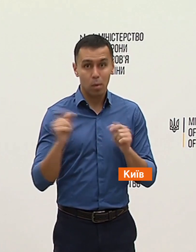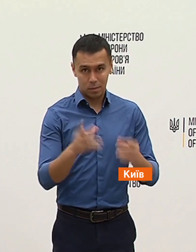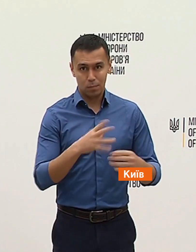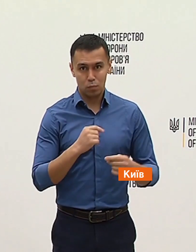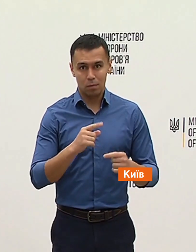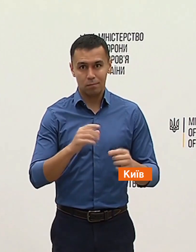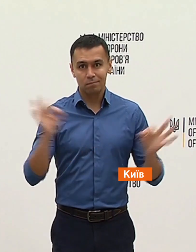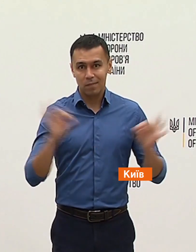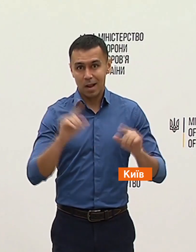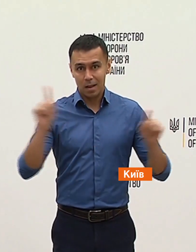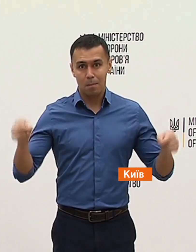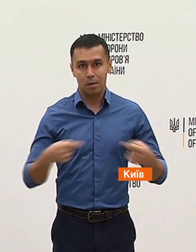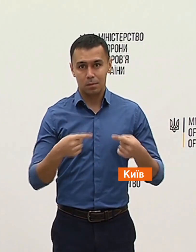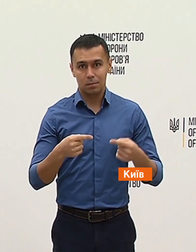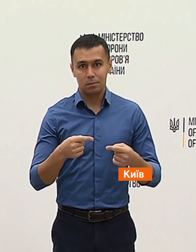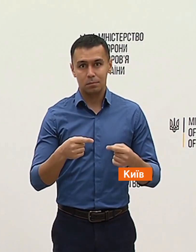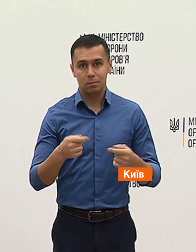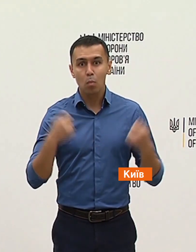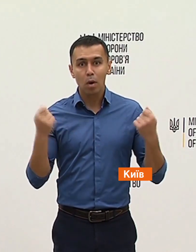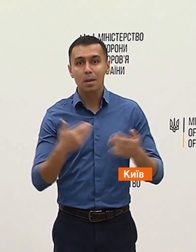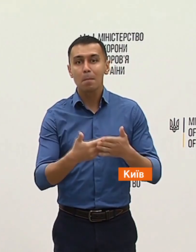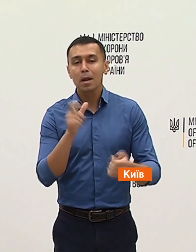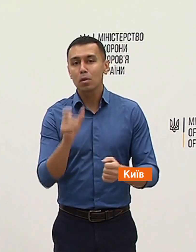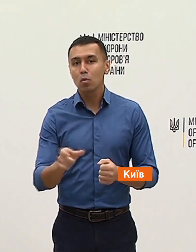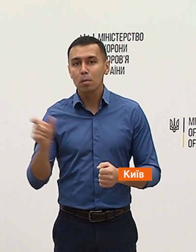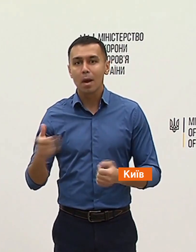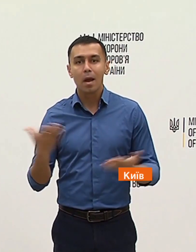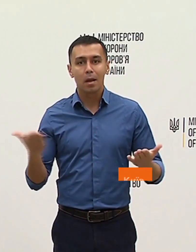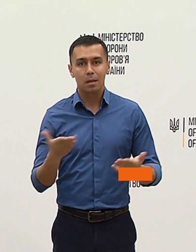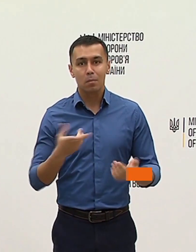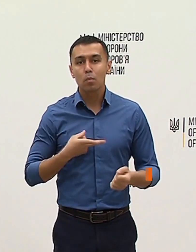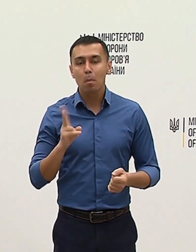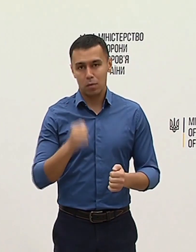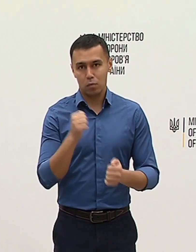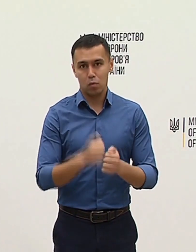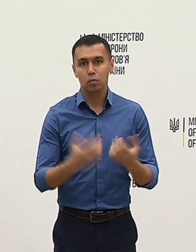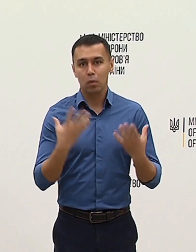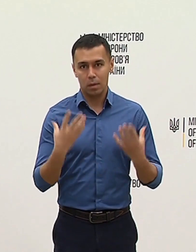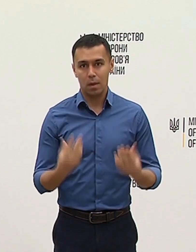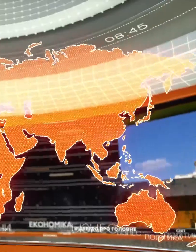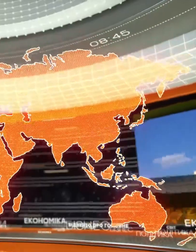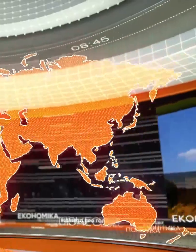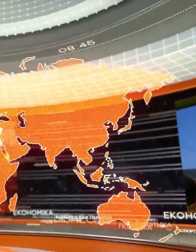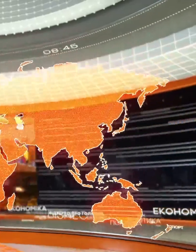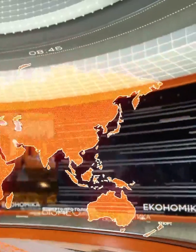реанімацію. Покуражтесь перед людьми, які помирають кожного дня.